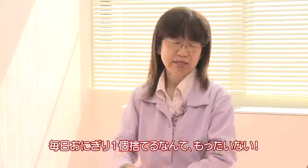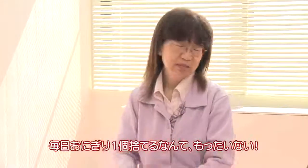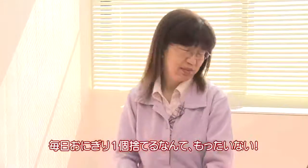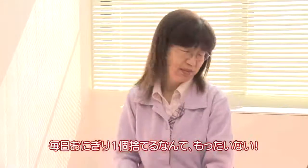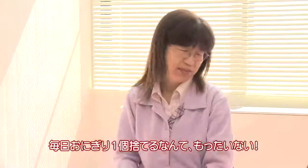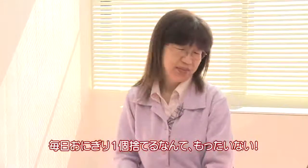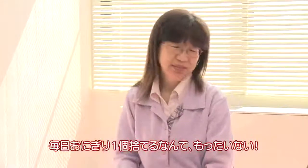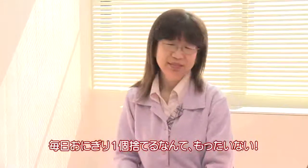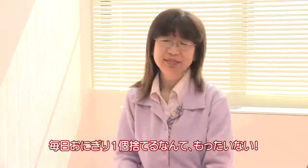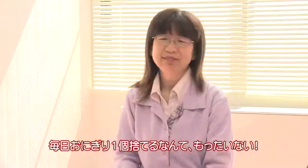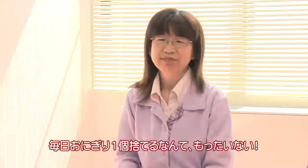なーい